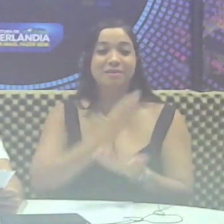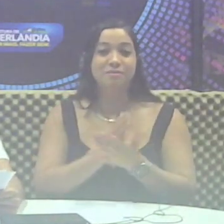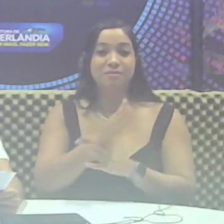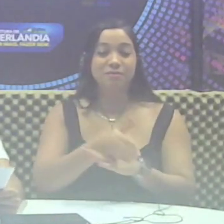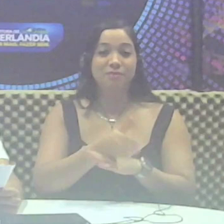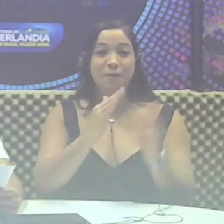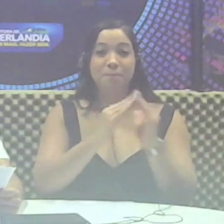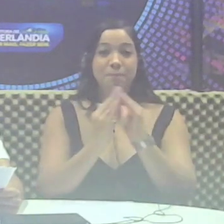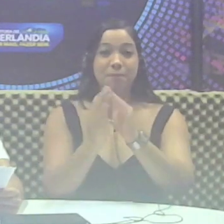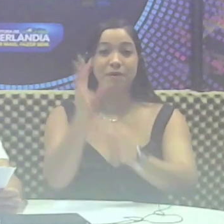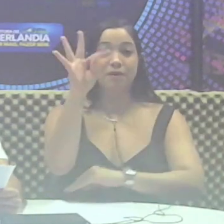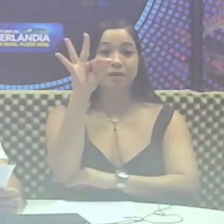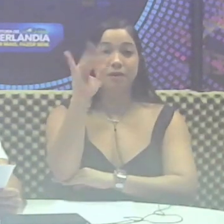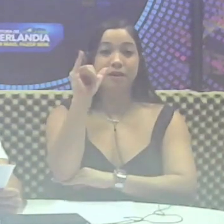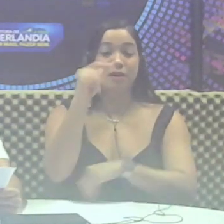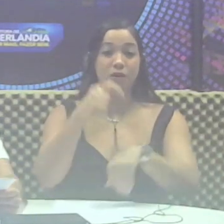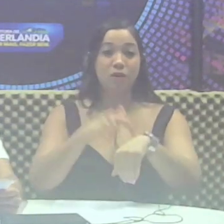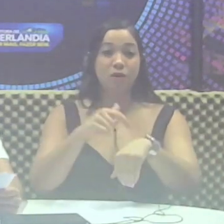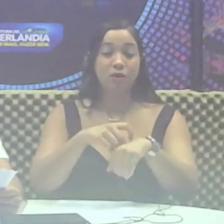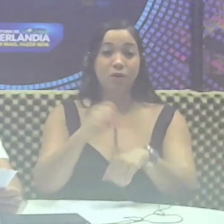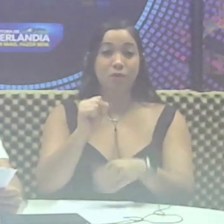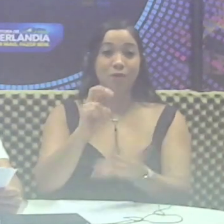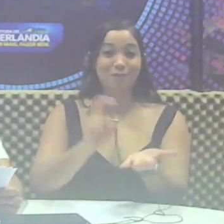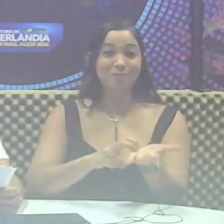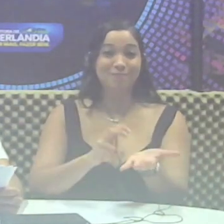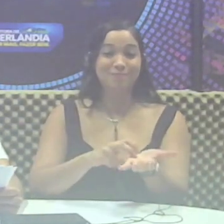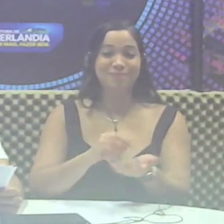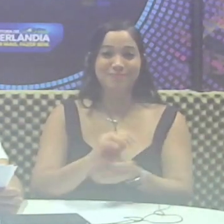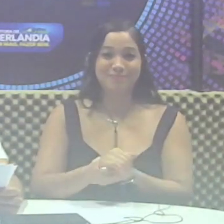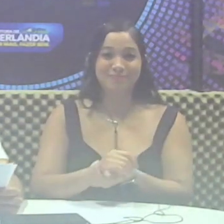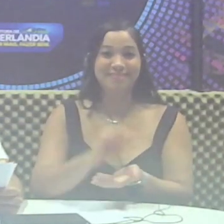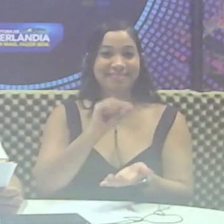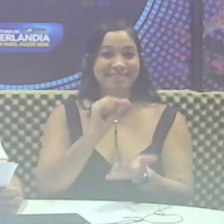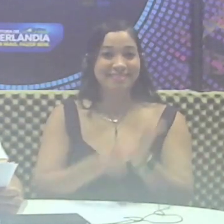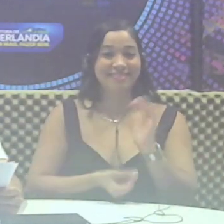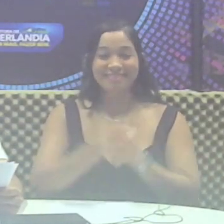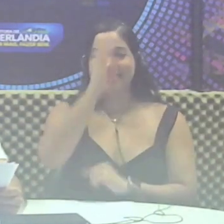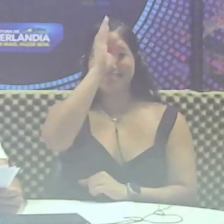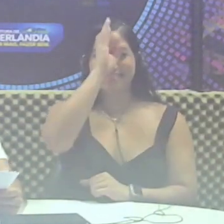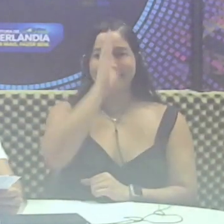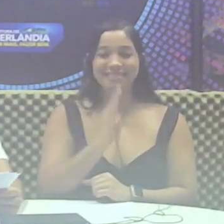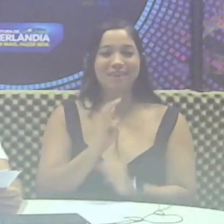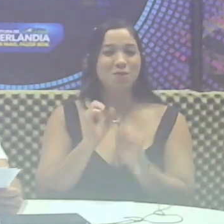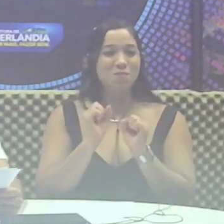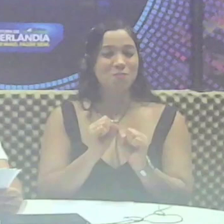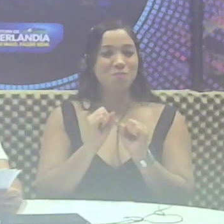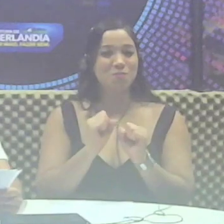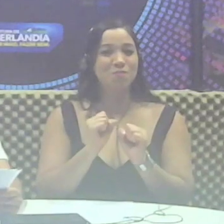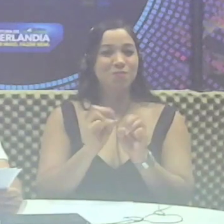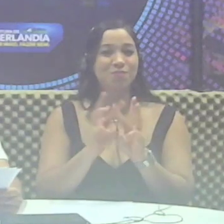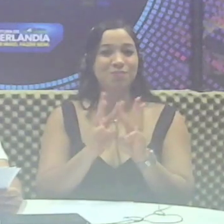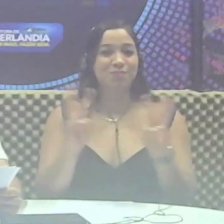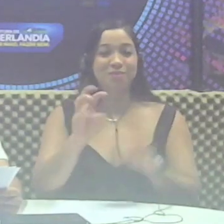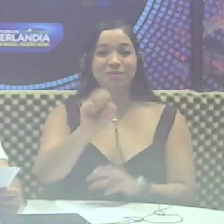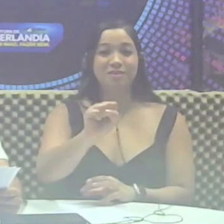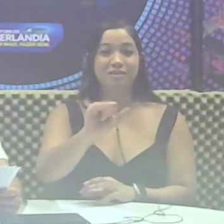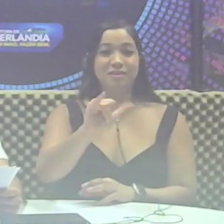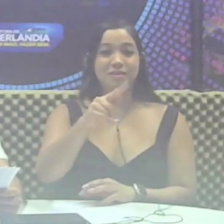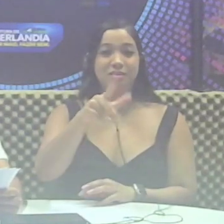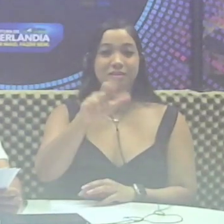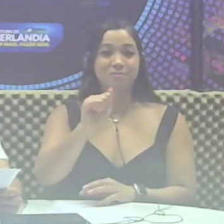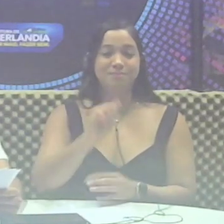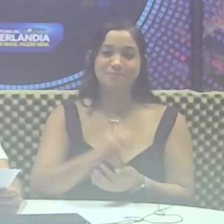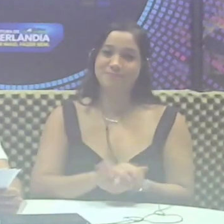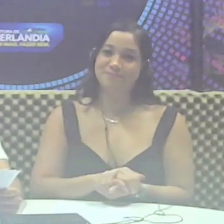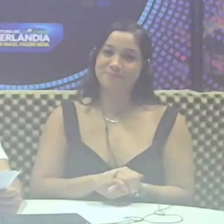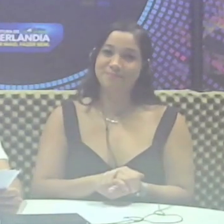entrada pelo bairro Tibere, a partir das 8 da manhã. As inscrições são gratuitas e podem ser feitas pela plataforma